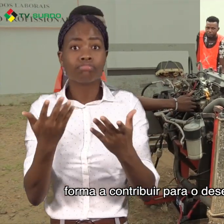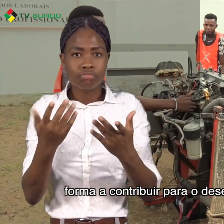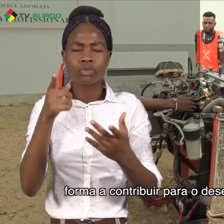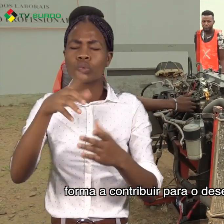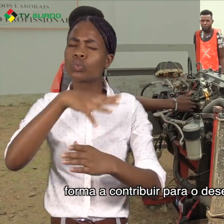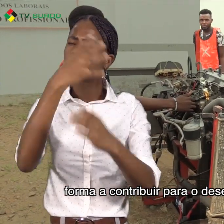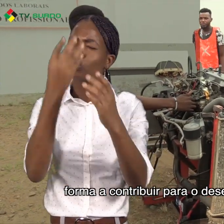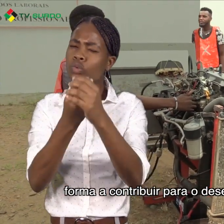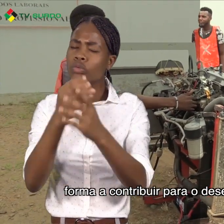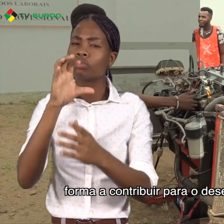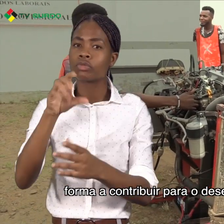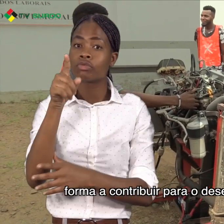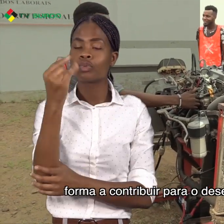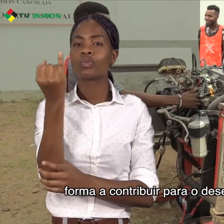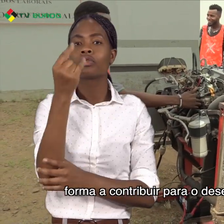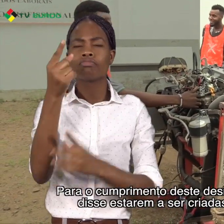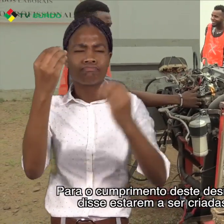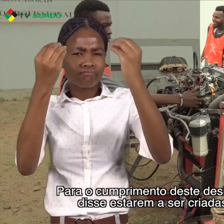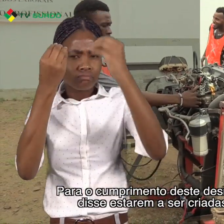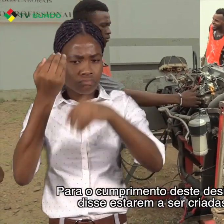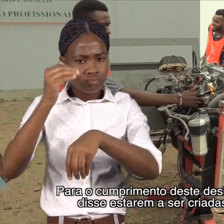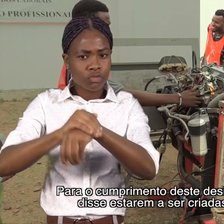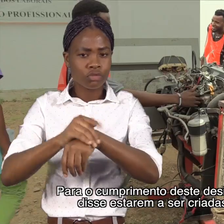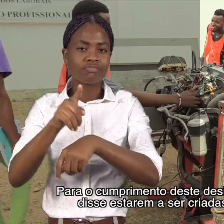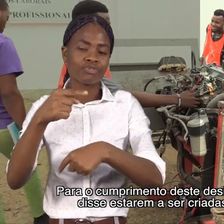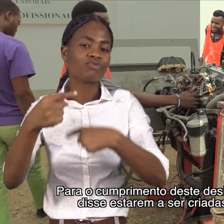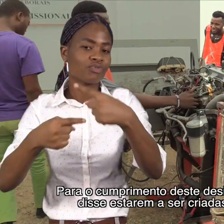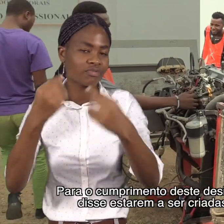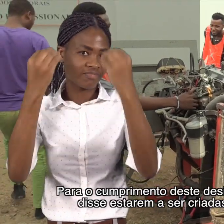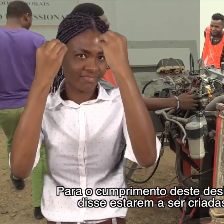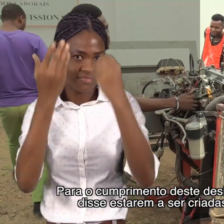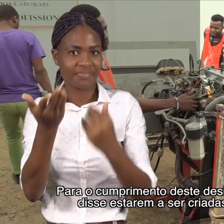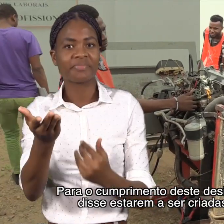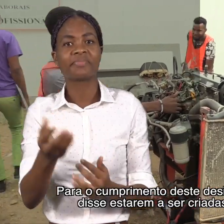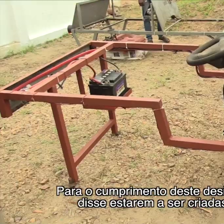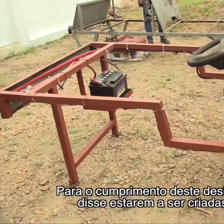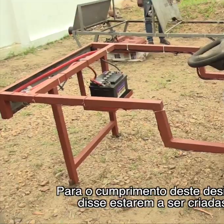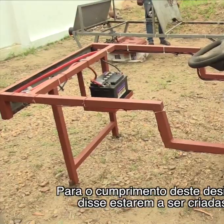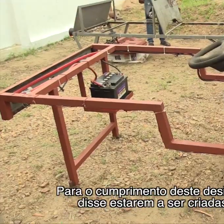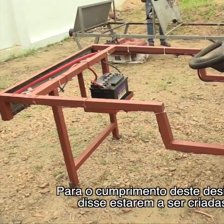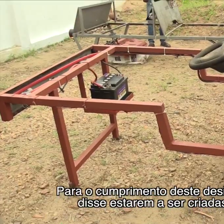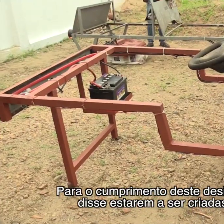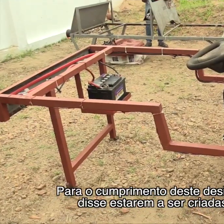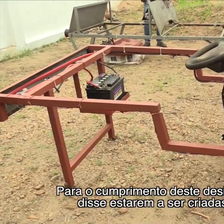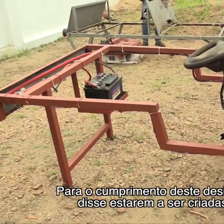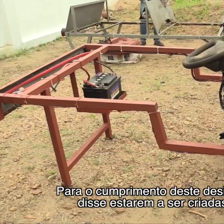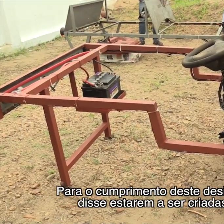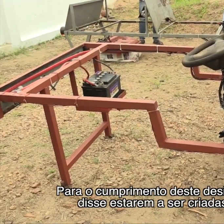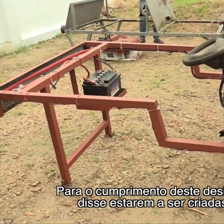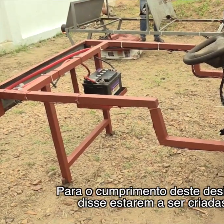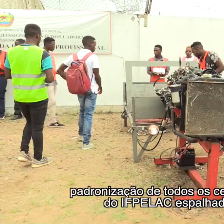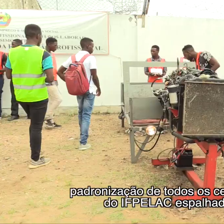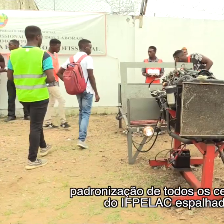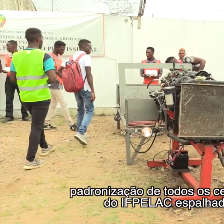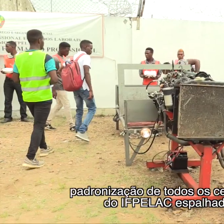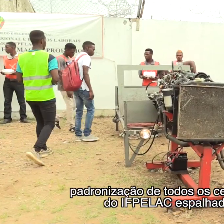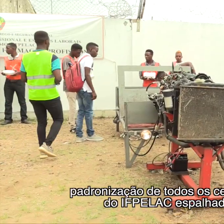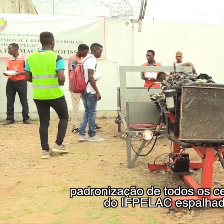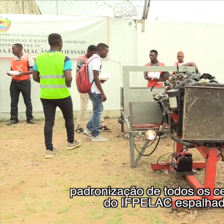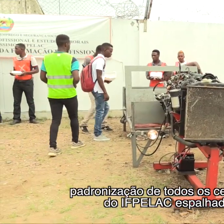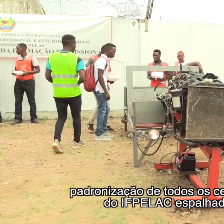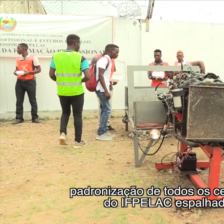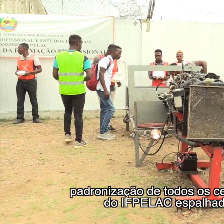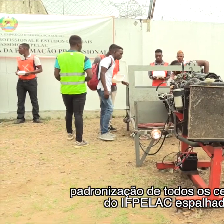a contribuir para o desenvolvimento do país. Para o cumprimento deste desejo, o Governante disse estarem a ser criadas reformas para a